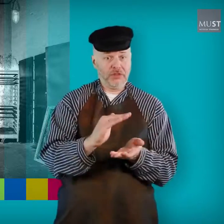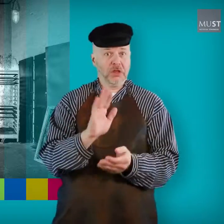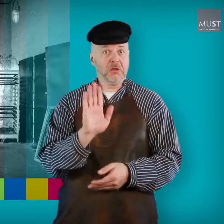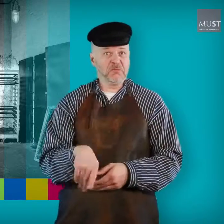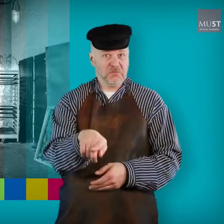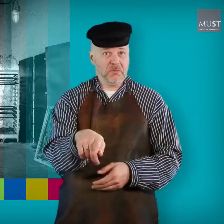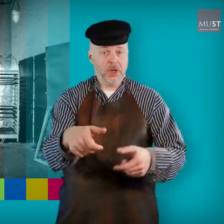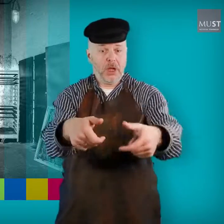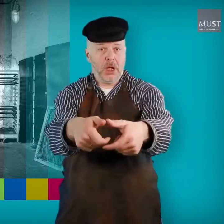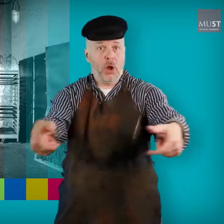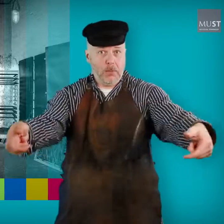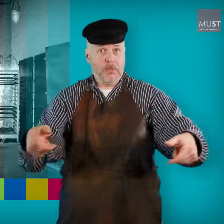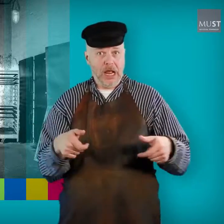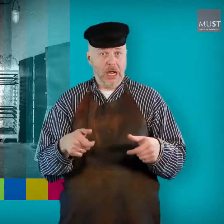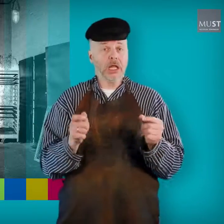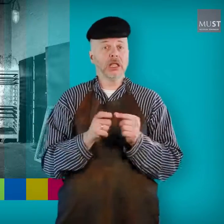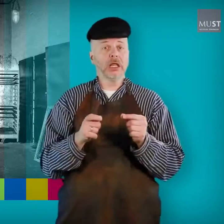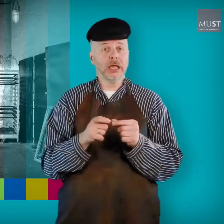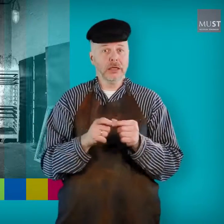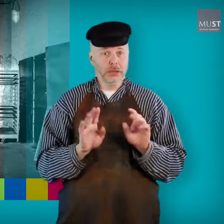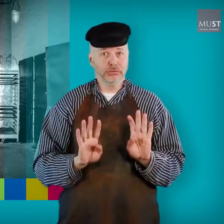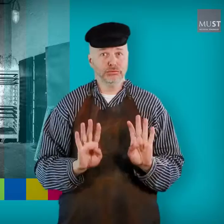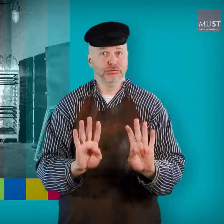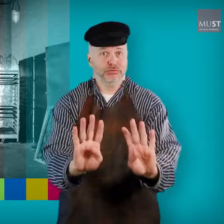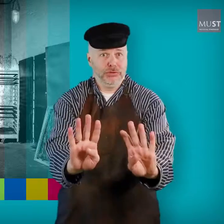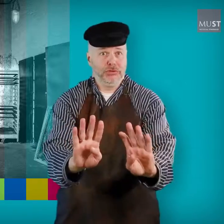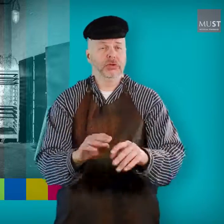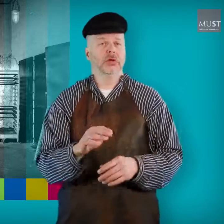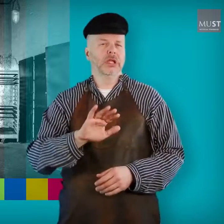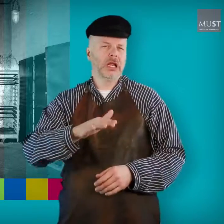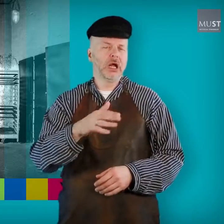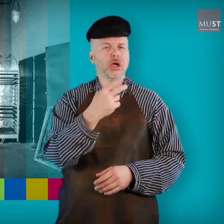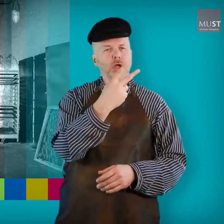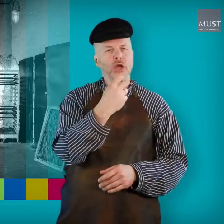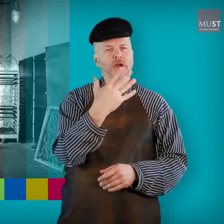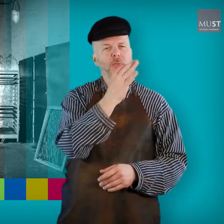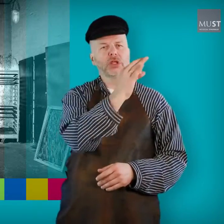Når treramene var i ovnen, var målet at 25% vann skulle fordampe.